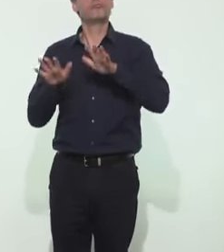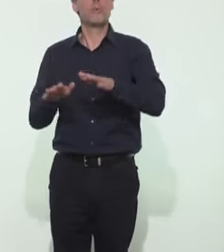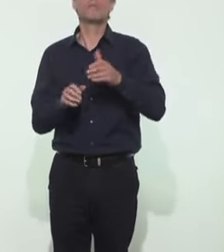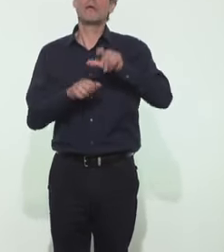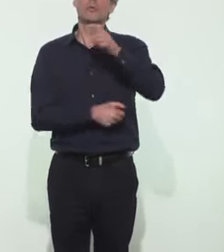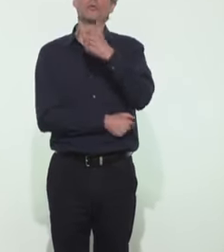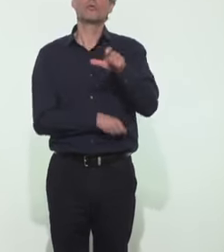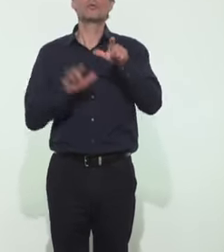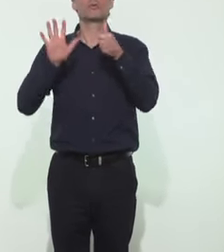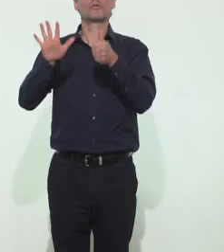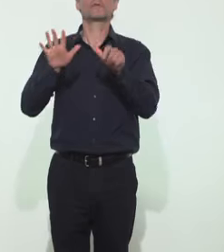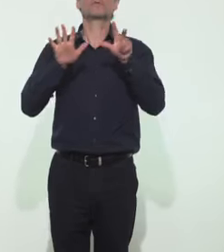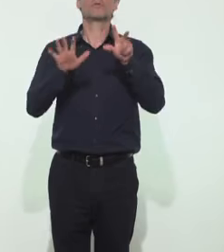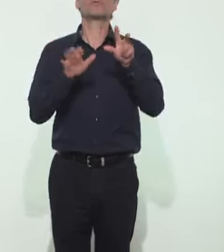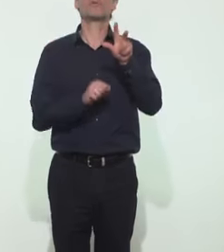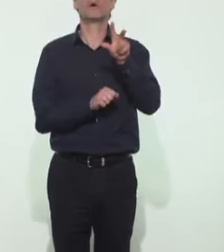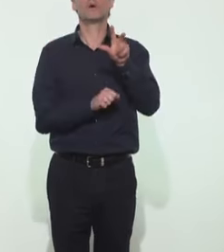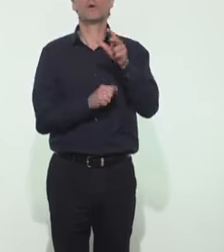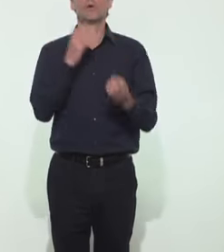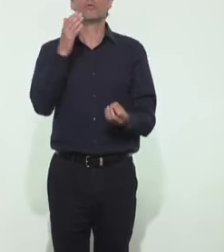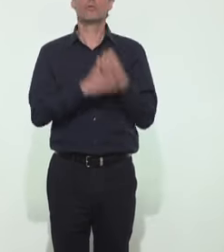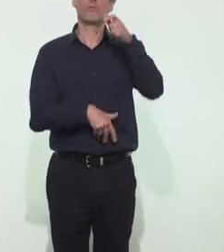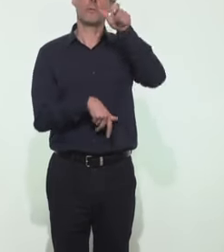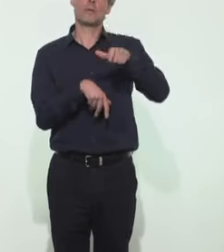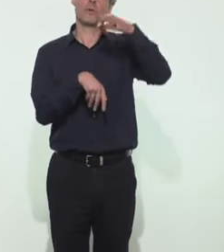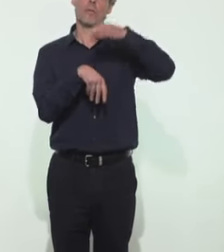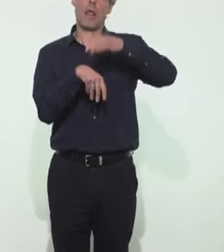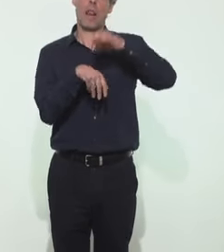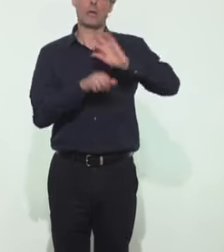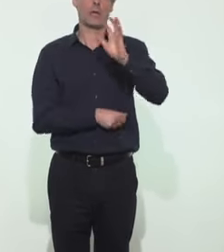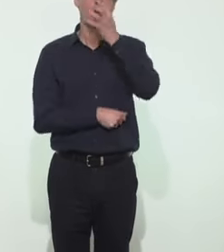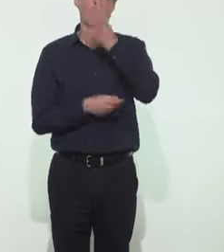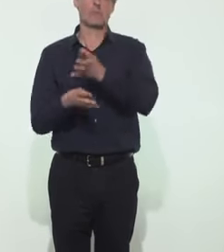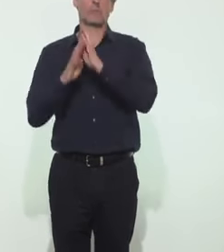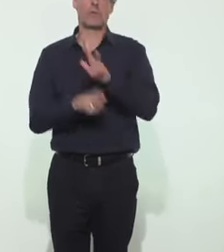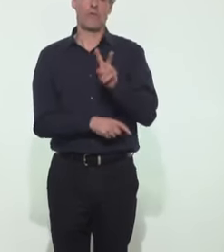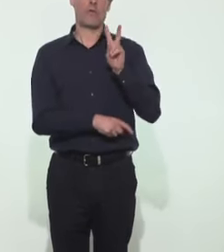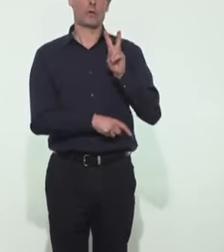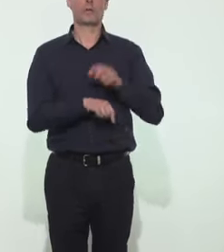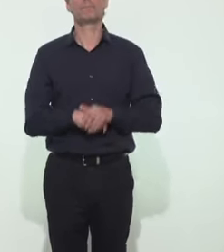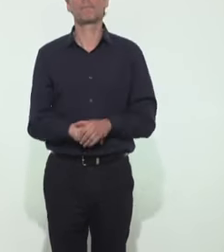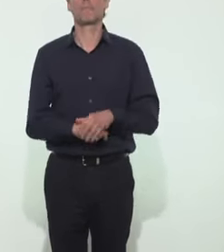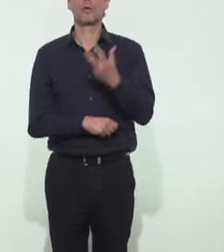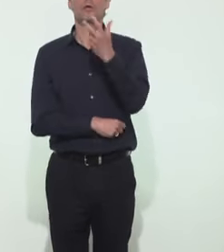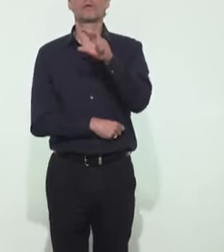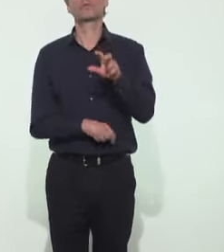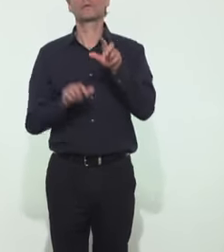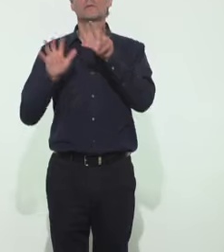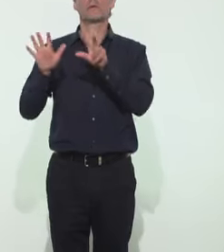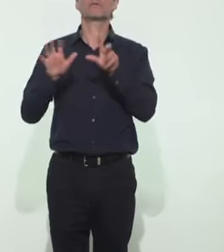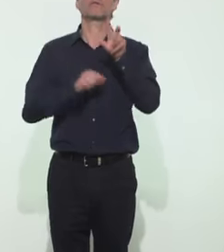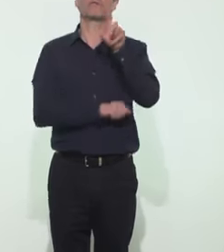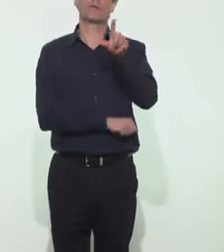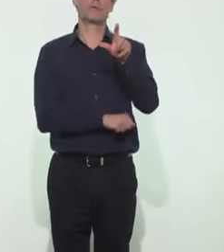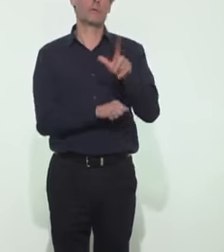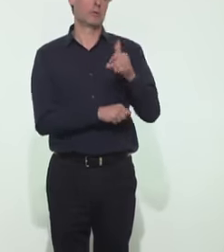était de 2 163 nouveaux patients à prendre en compte vendredi 3 182 patients supplémentaires